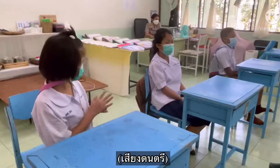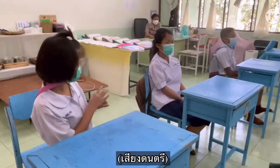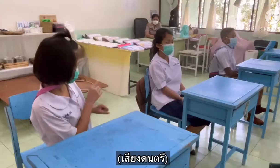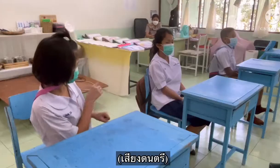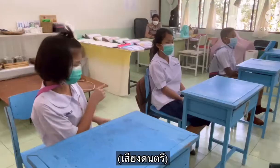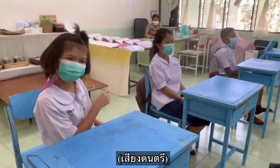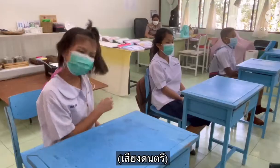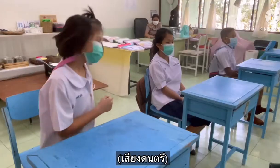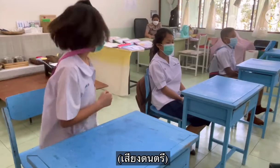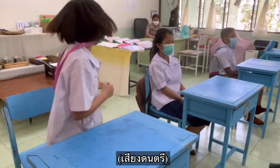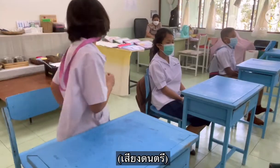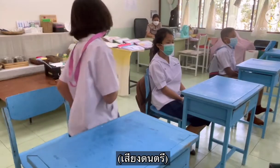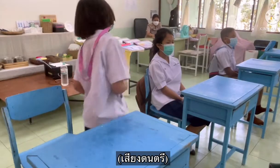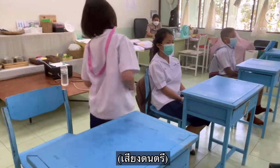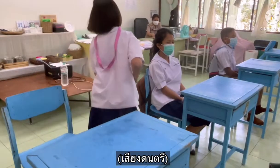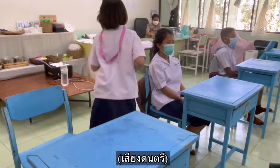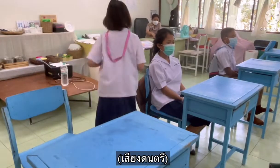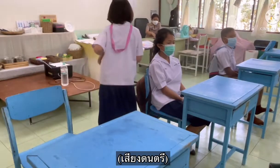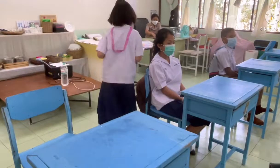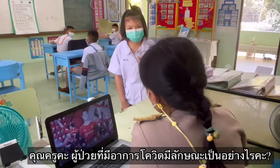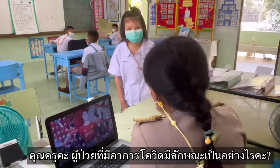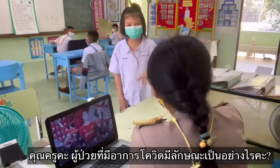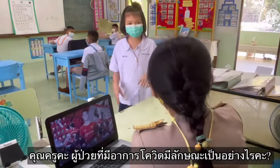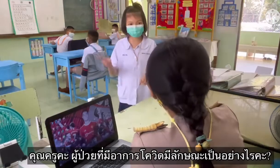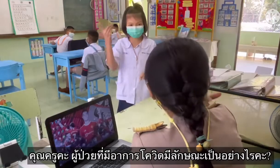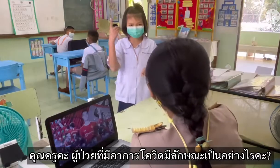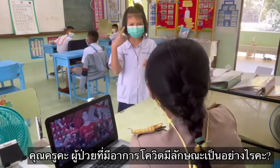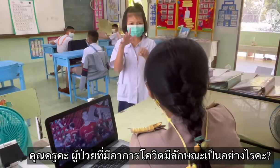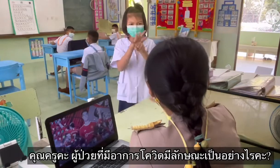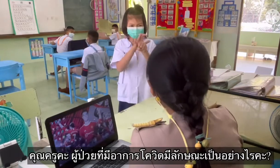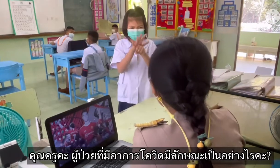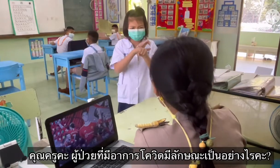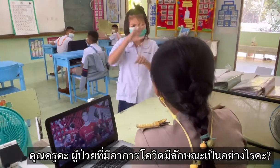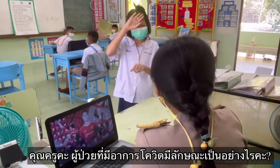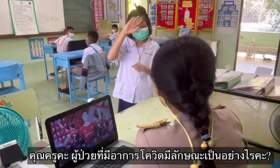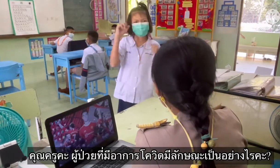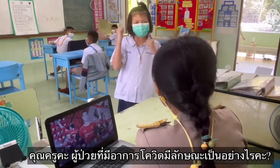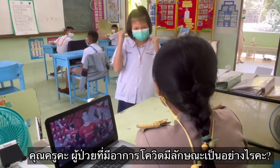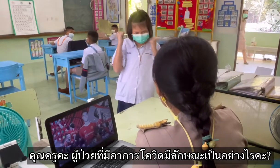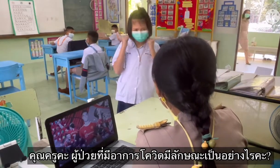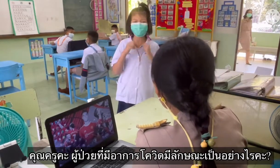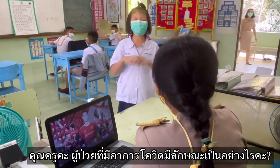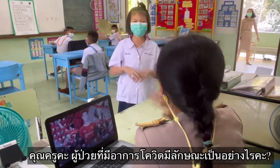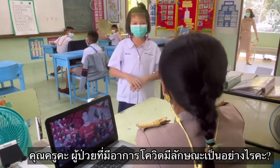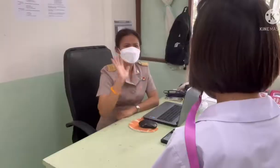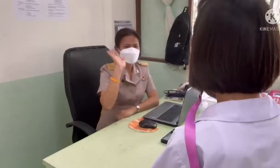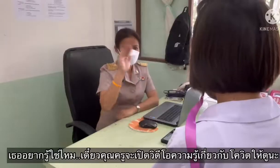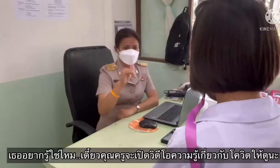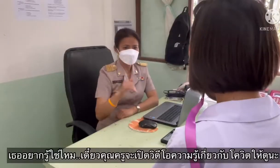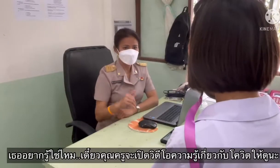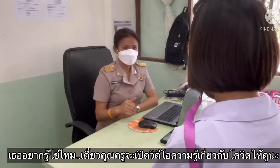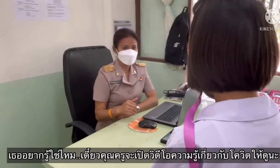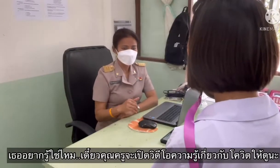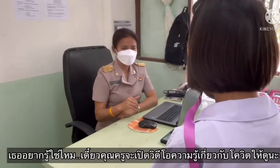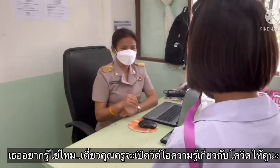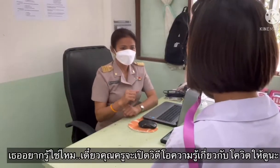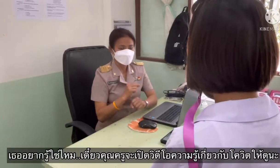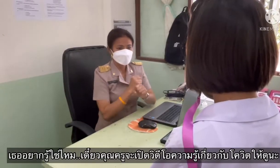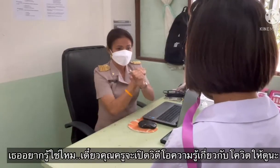ะ ไปถามคุณครูดีกว่าคุณครูคะผู้ป่วยที่มีอาการโควิดมีลักษ